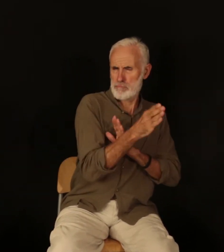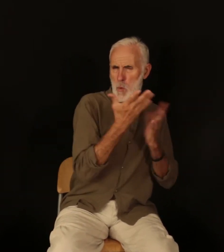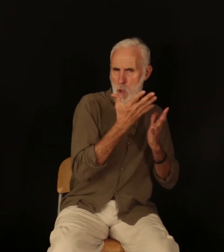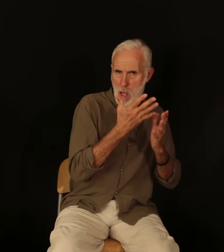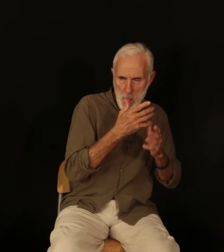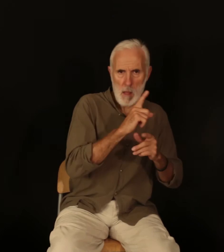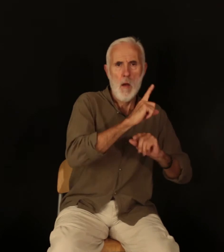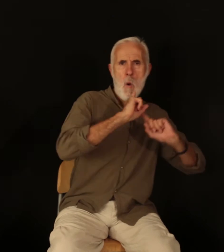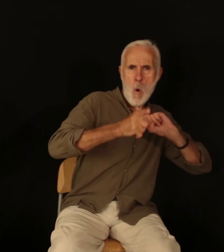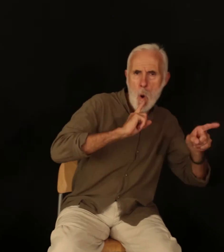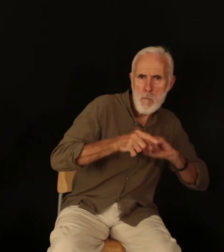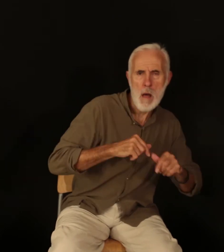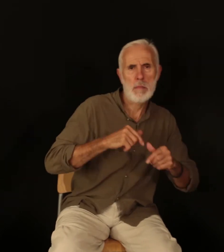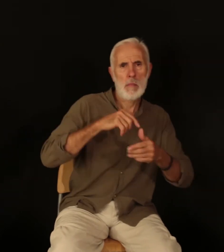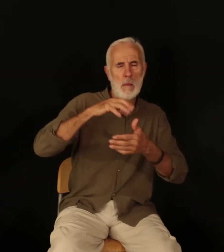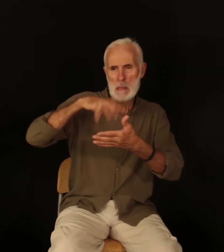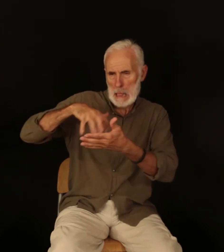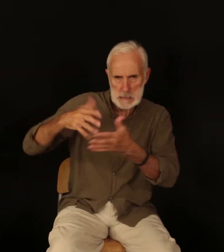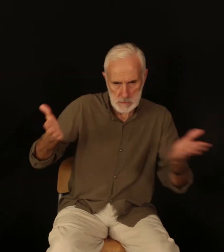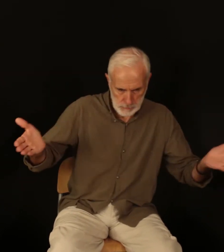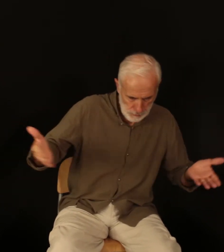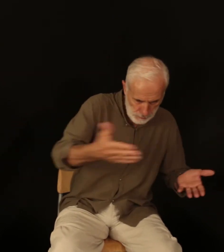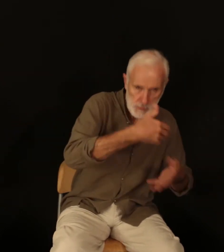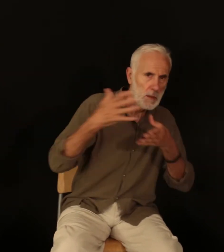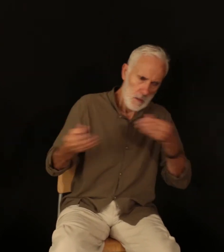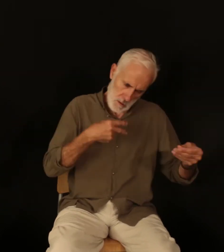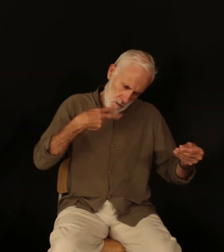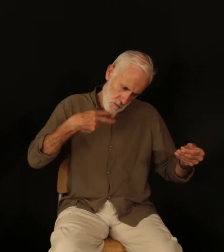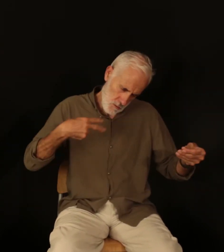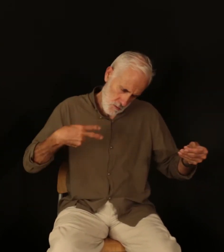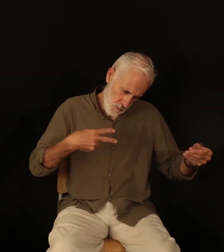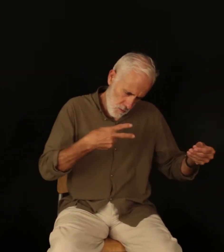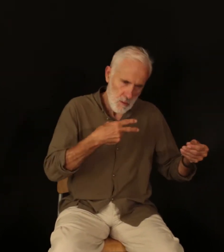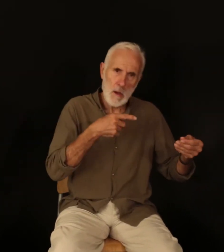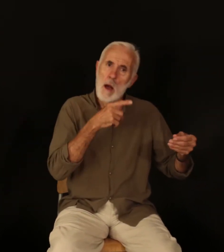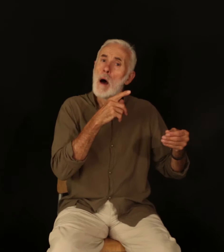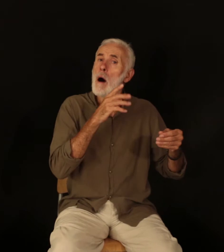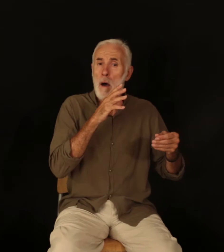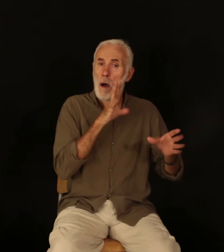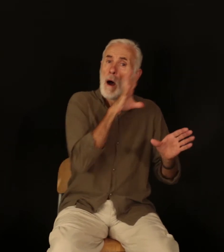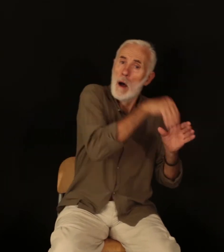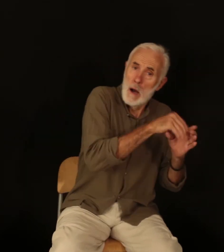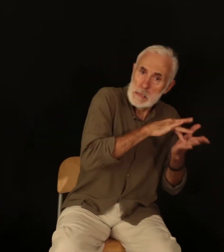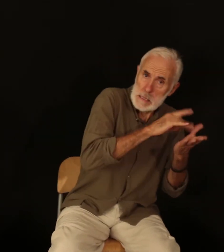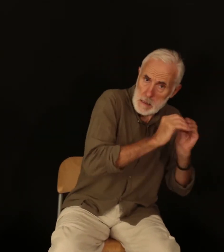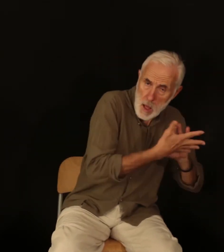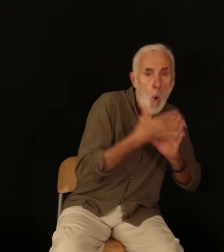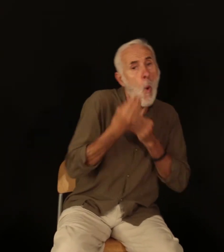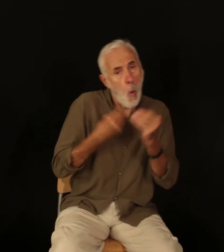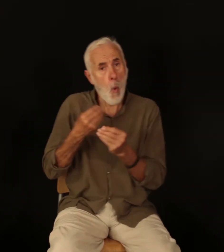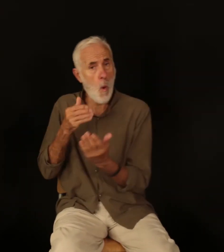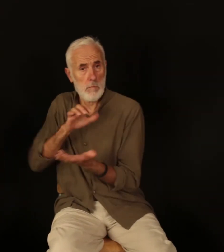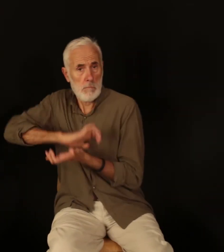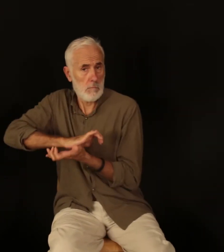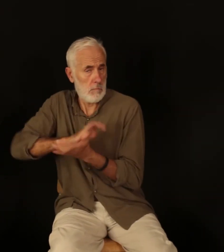relire les différents textes qui vont composer la revue ou le site internet. Et un groupe images qui